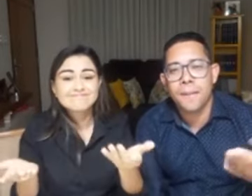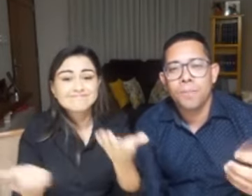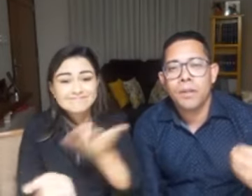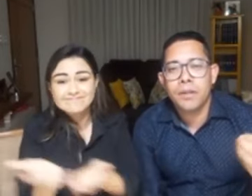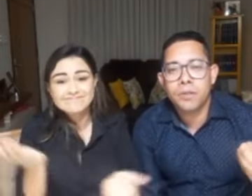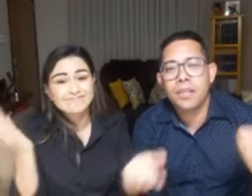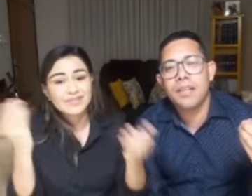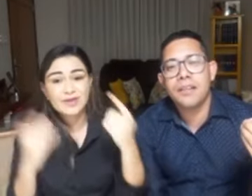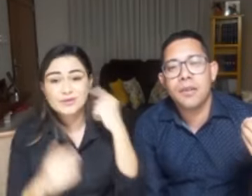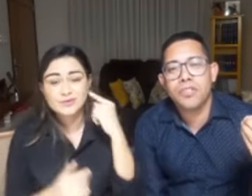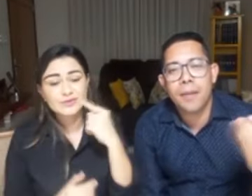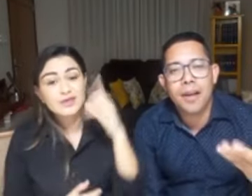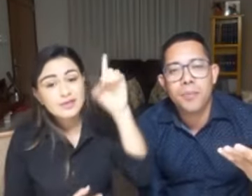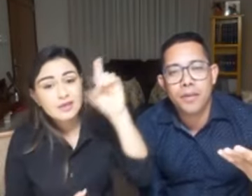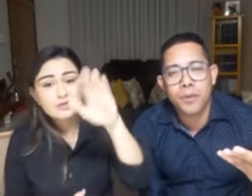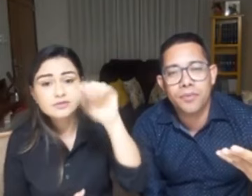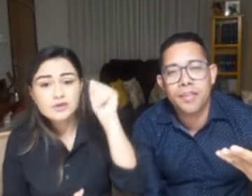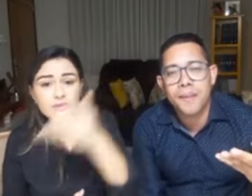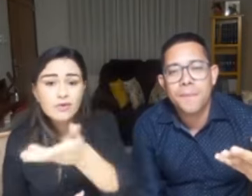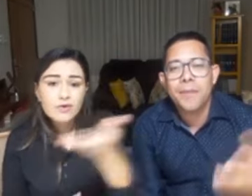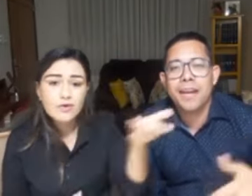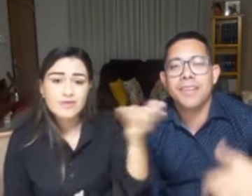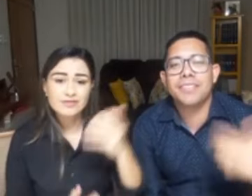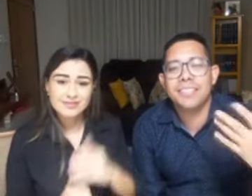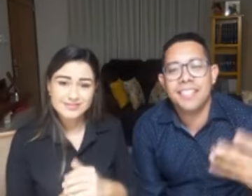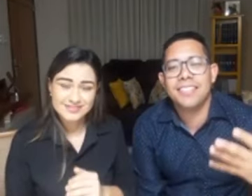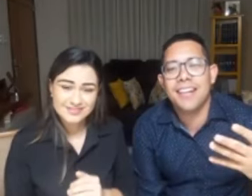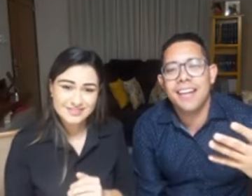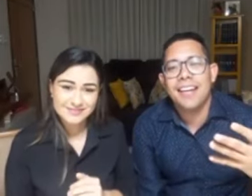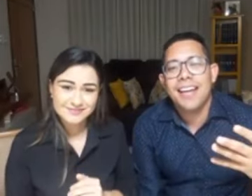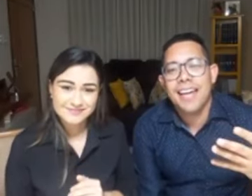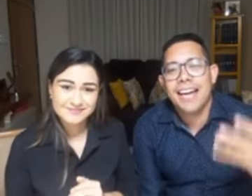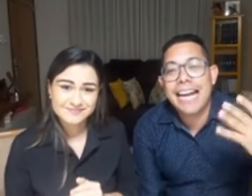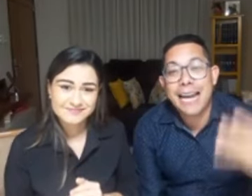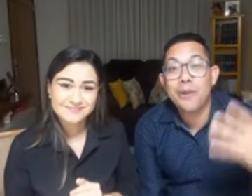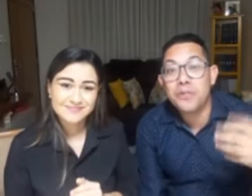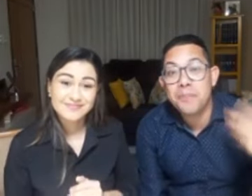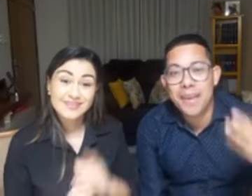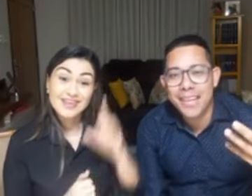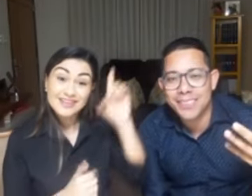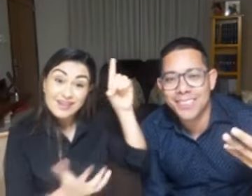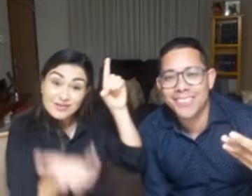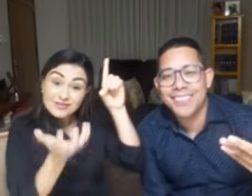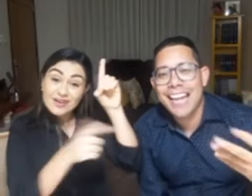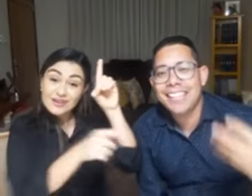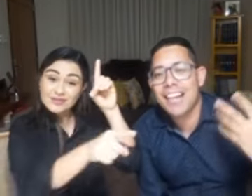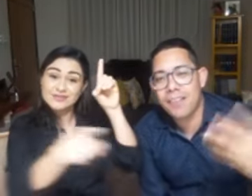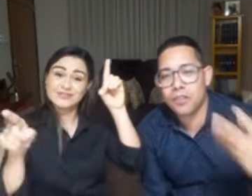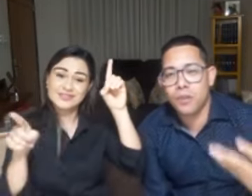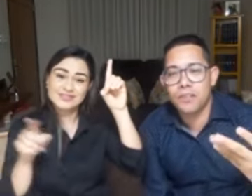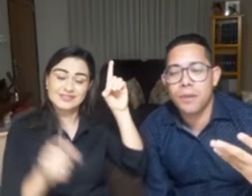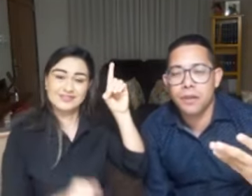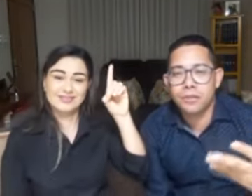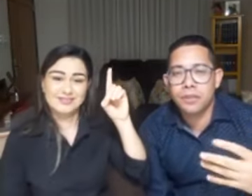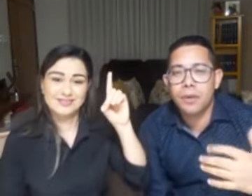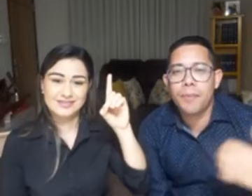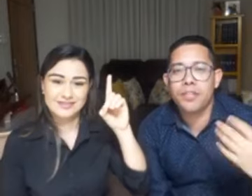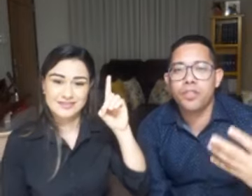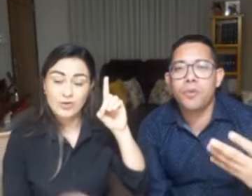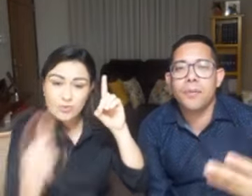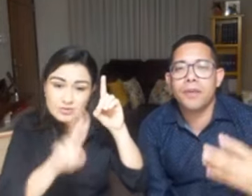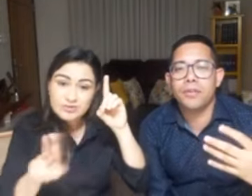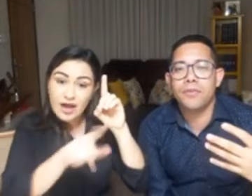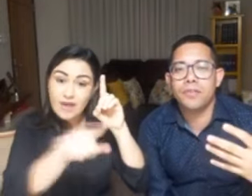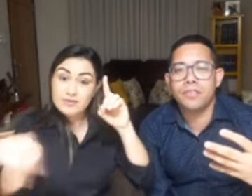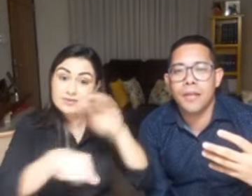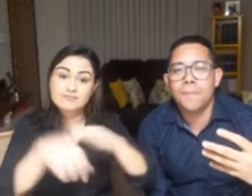né? Deus ele tem um chamado para a tua vida, para que você seja canal de bênção através das suas mãos. Então, a partir